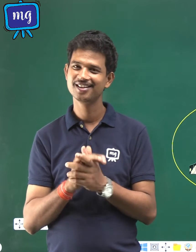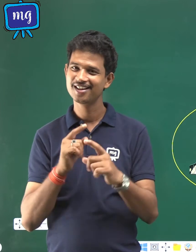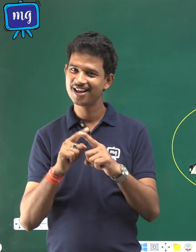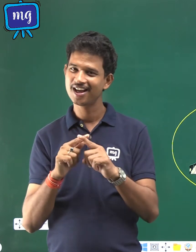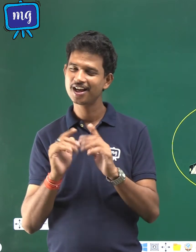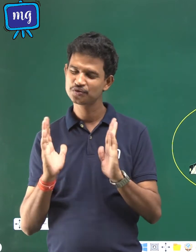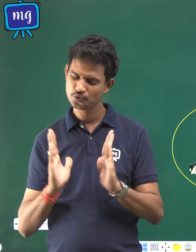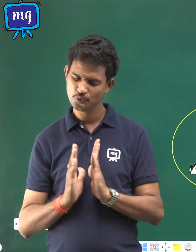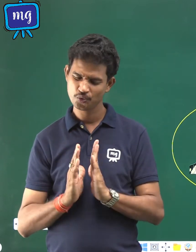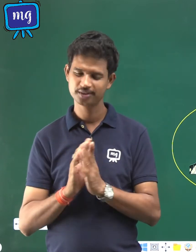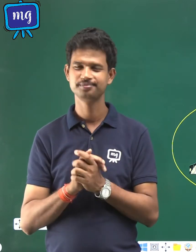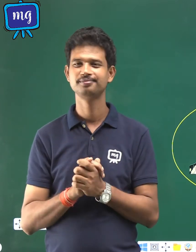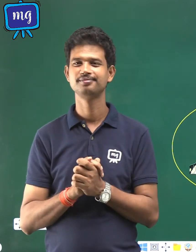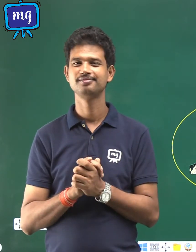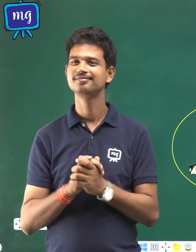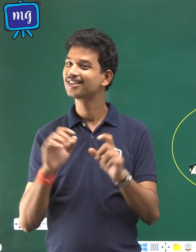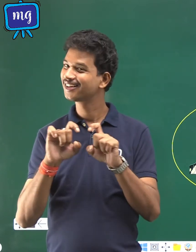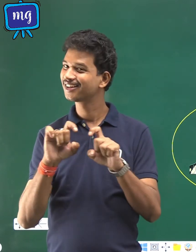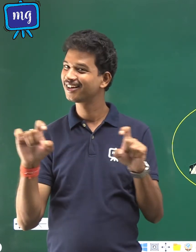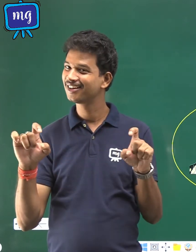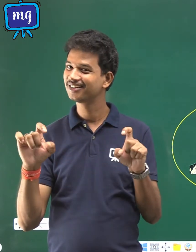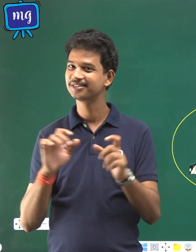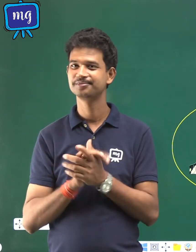small x. Clear?